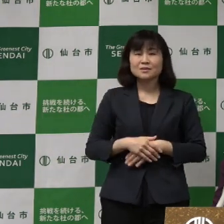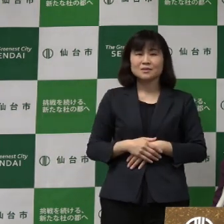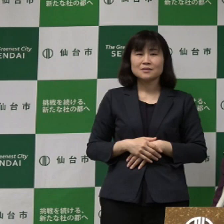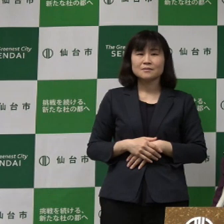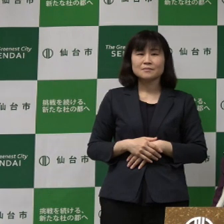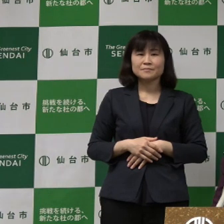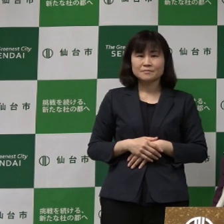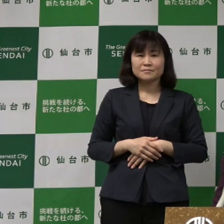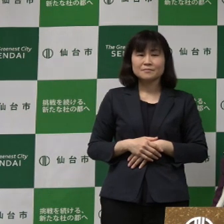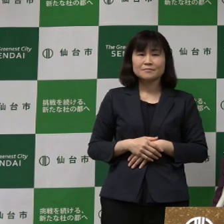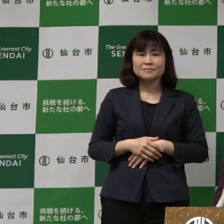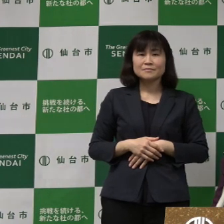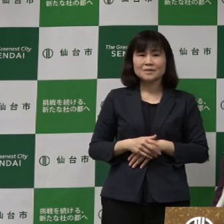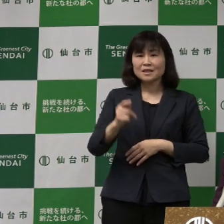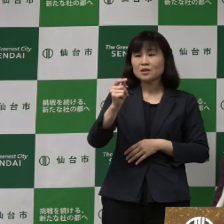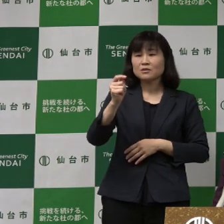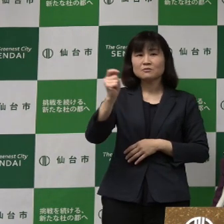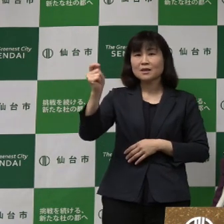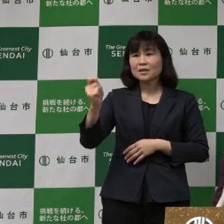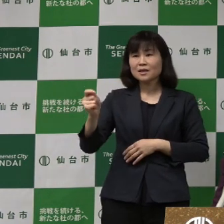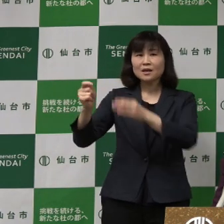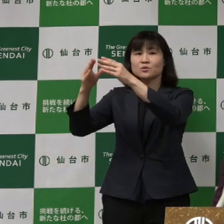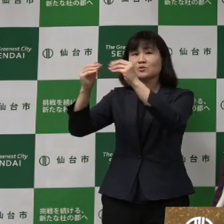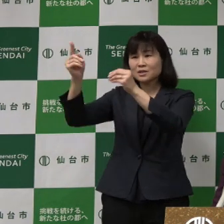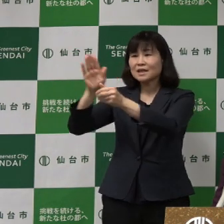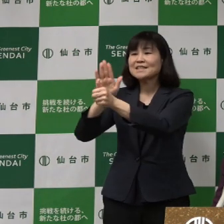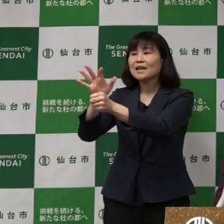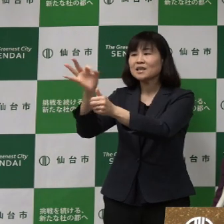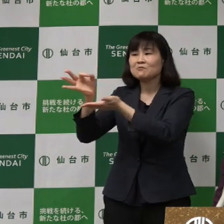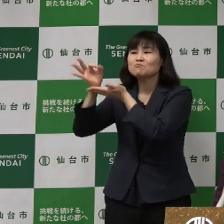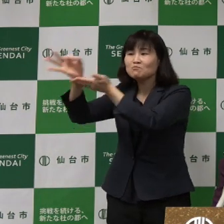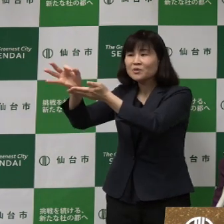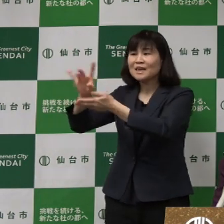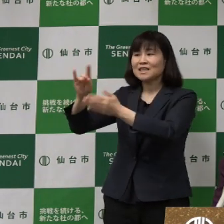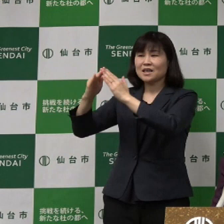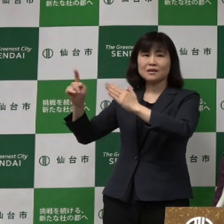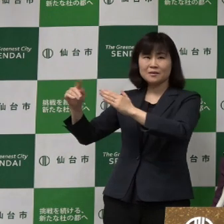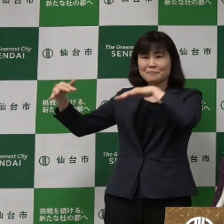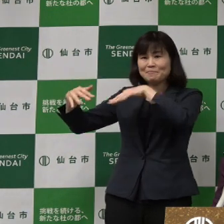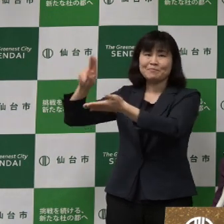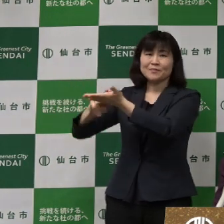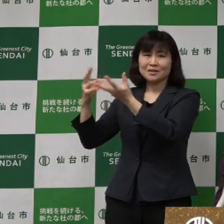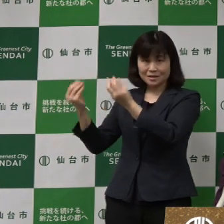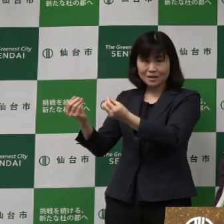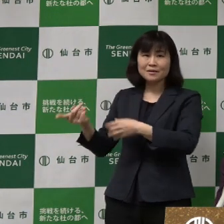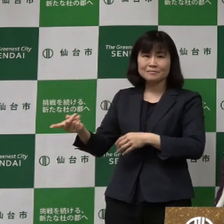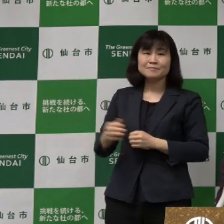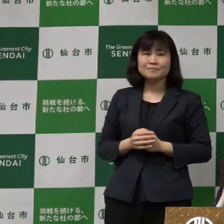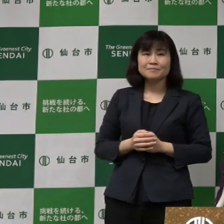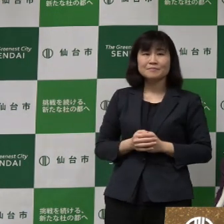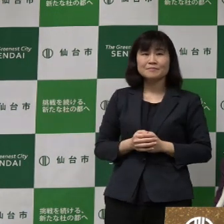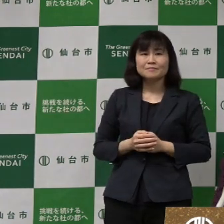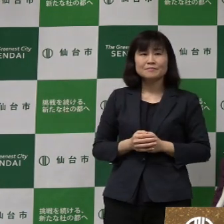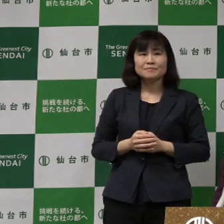の不足をしましたけれども、市の方では何か似たような皆さん